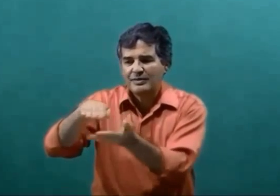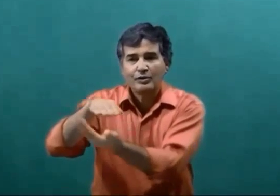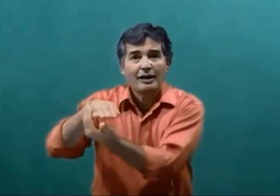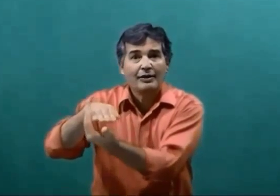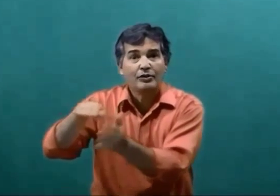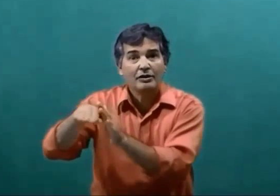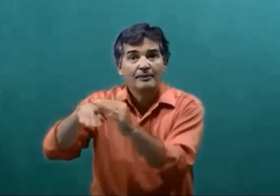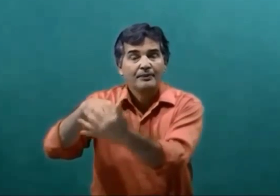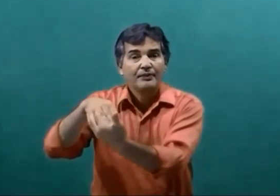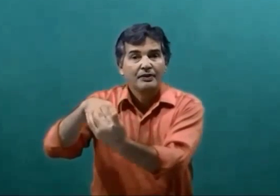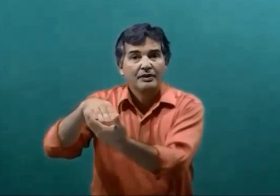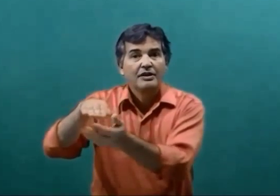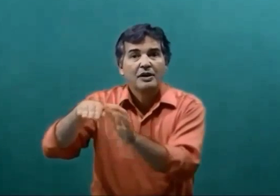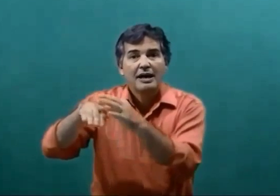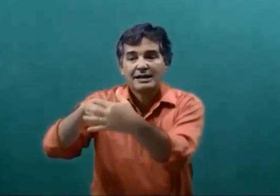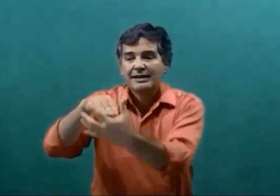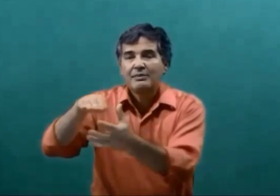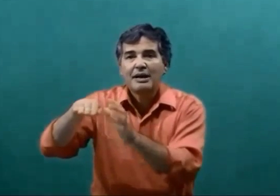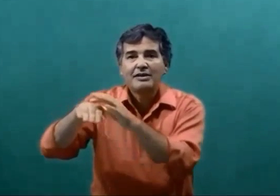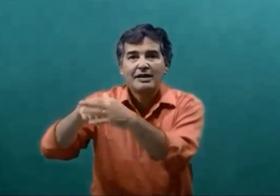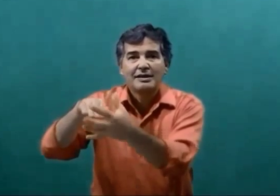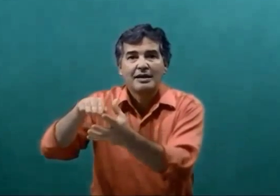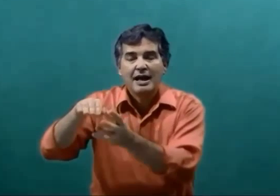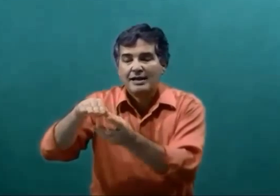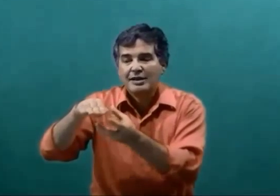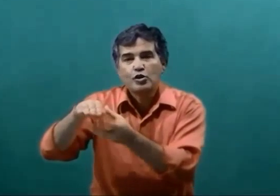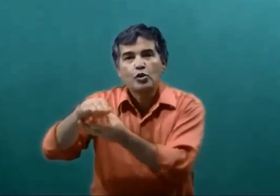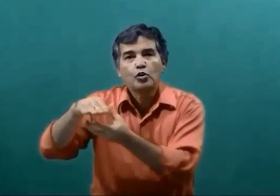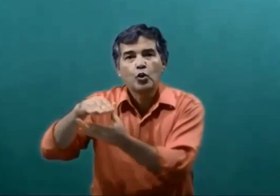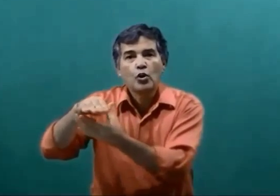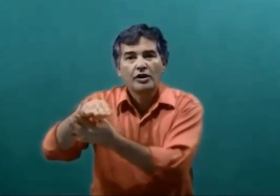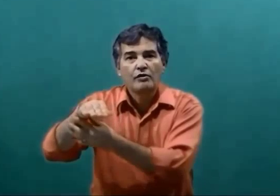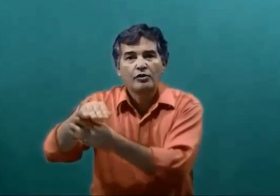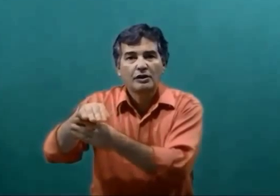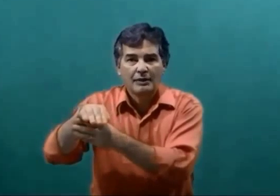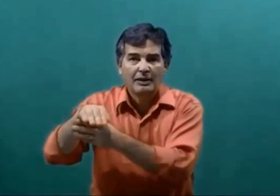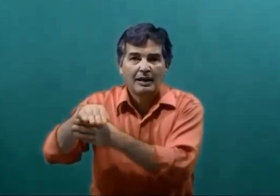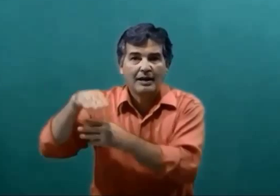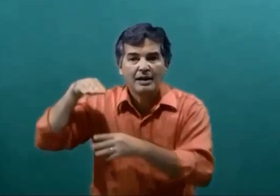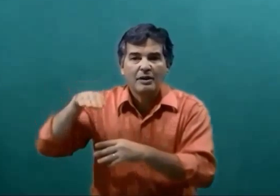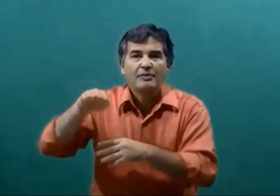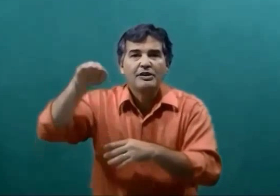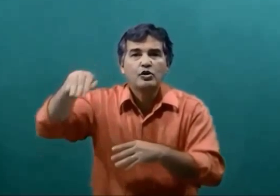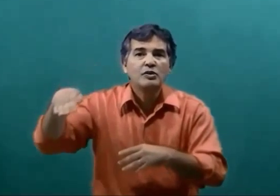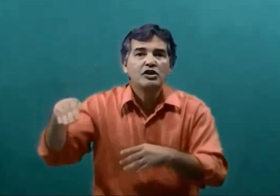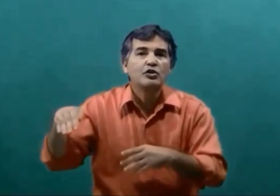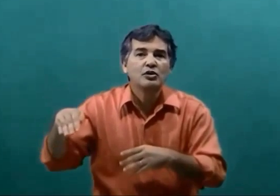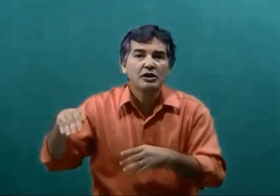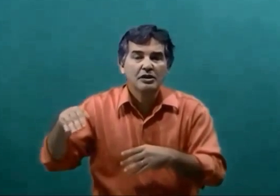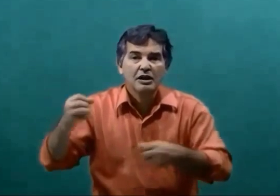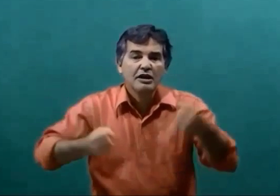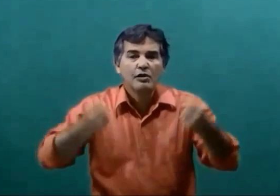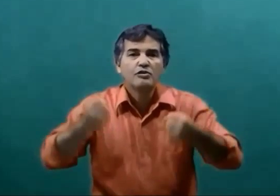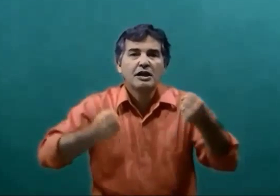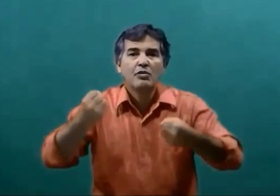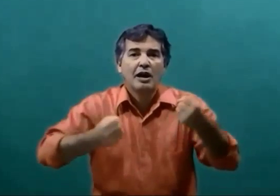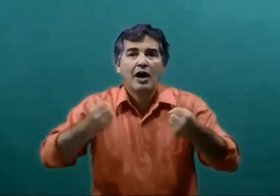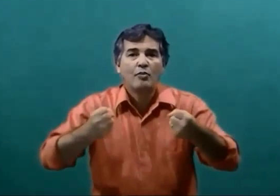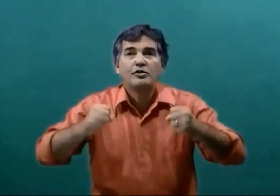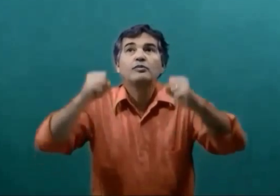do lado. Então é exatamente essa estrutura que eu vou trabalhar para poder substituir e não usar o carro para subir